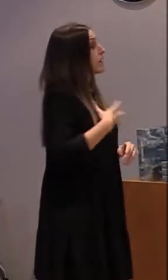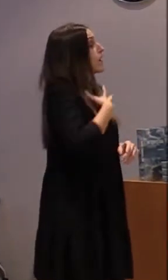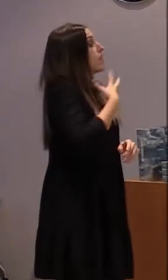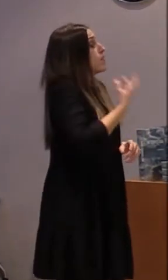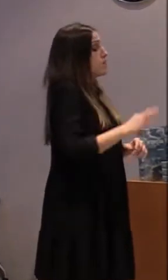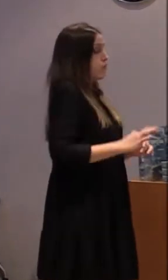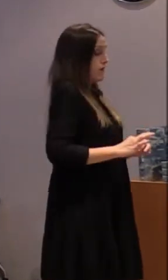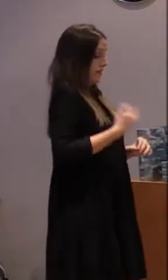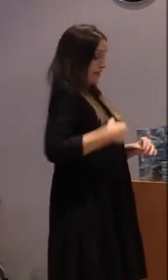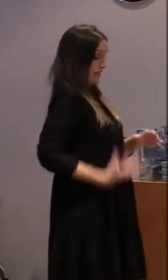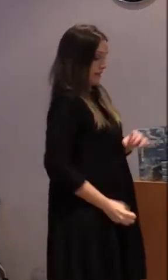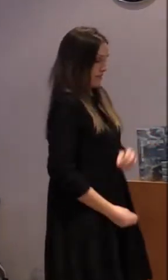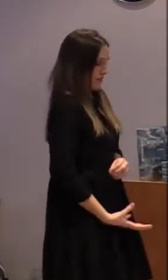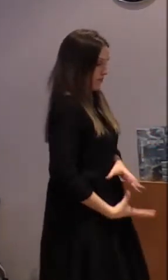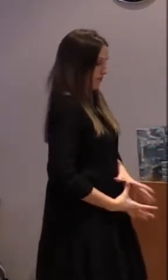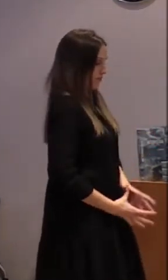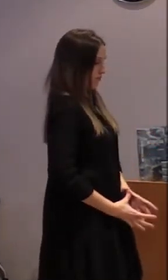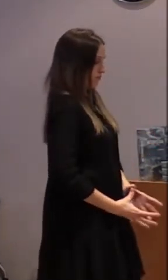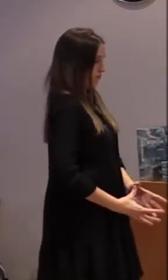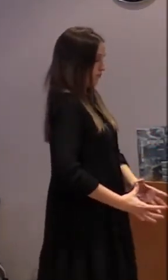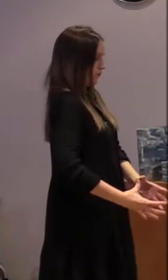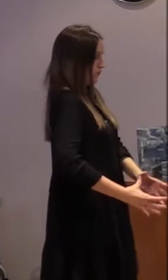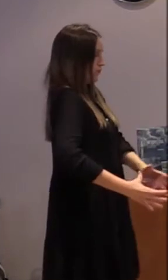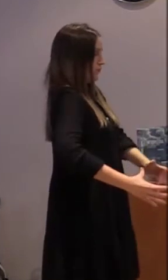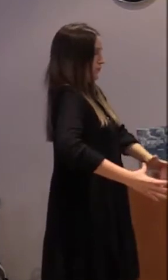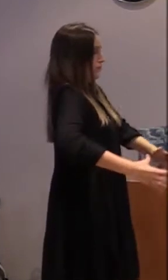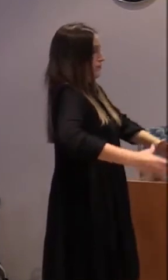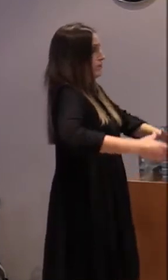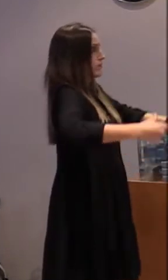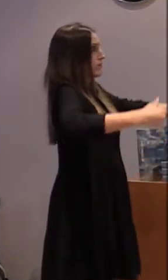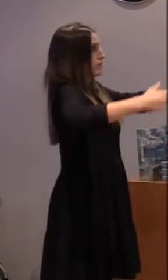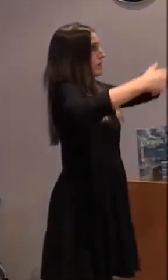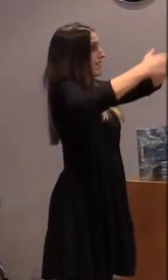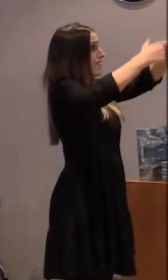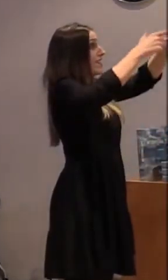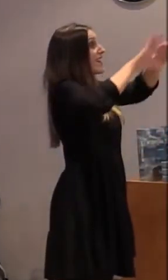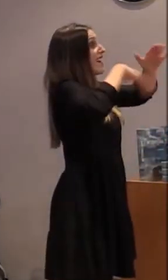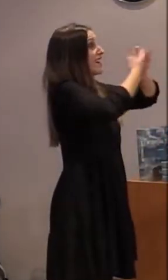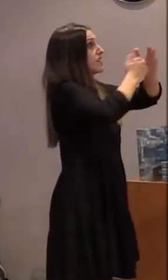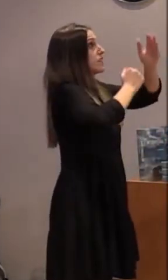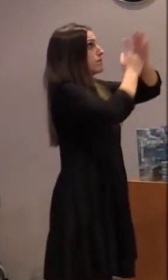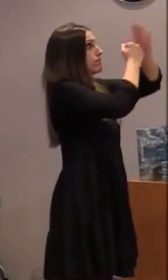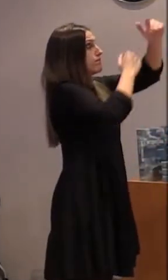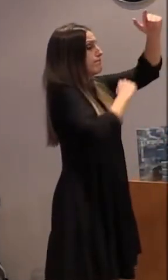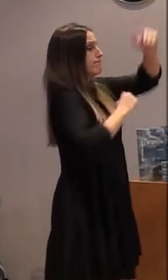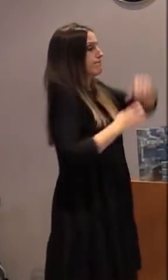crecer desde abajo hasta arriba y ocupar los tres pisos de nubosidad.